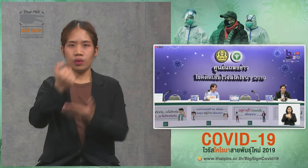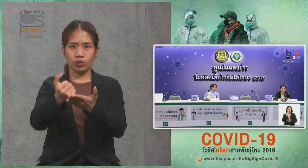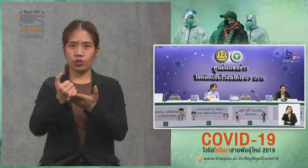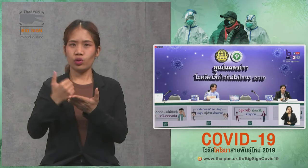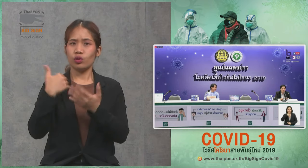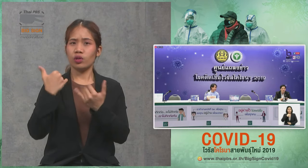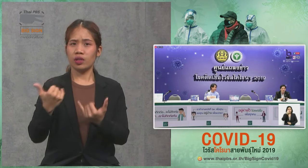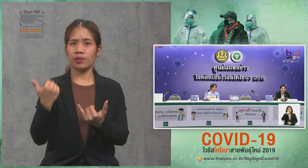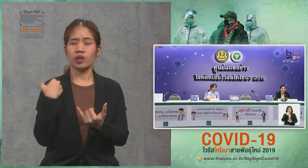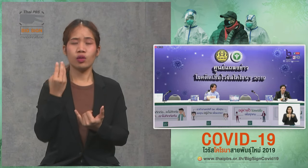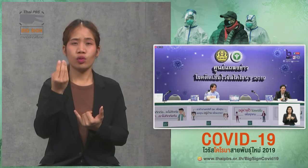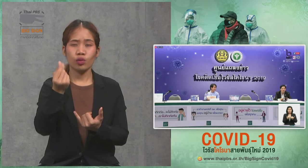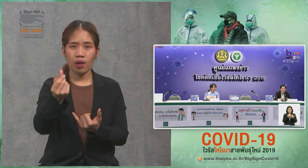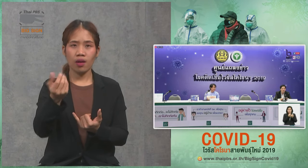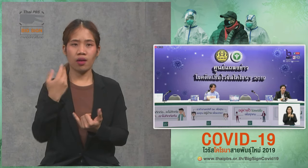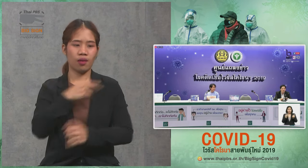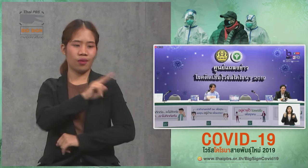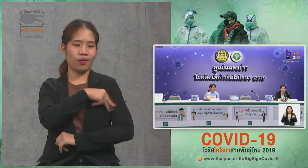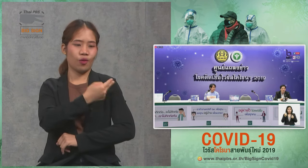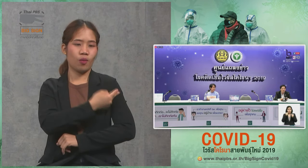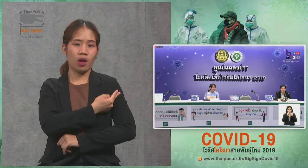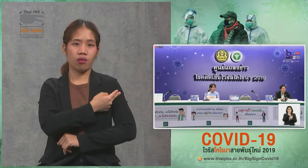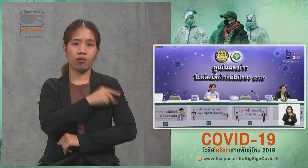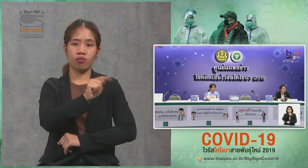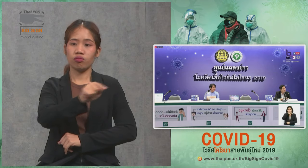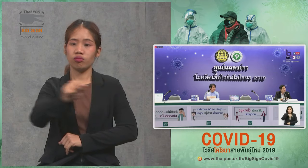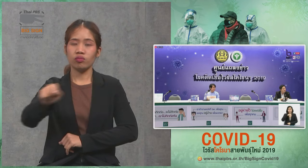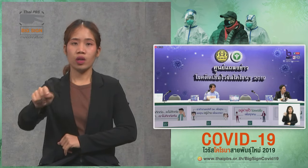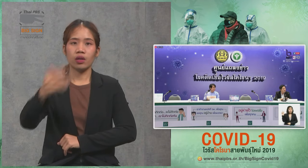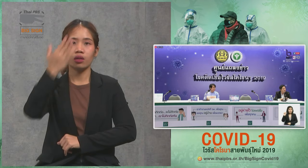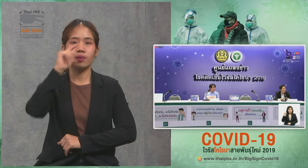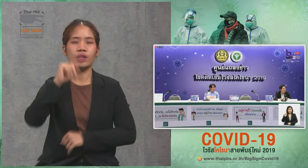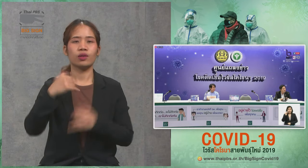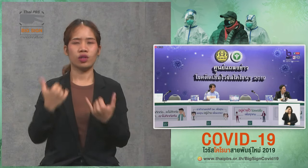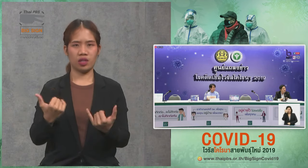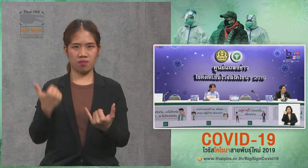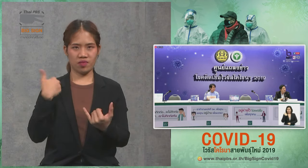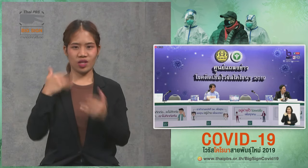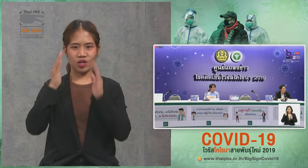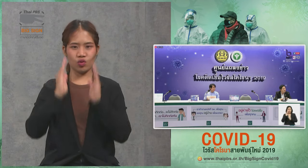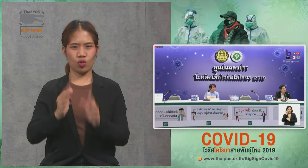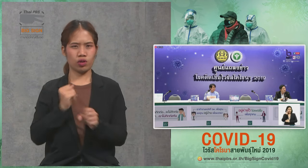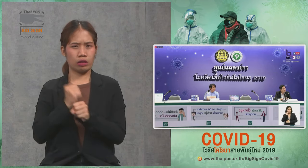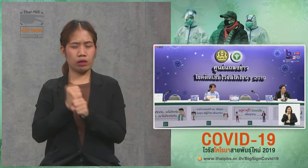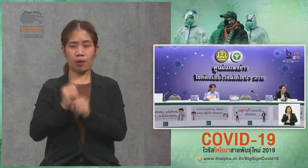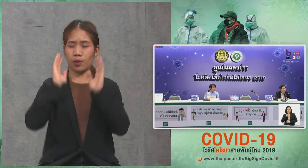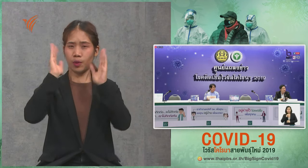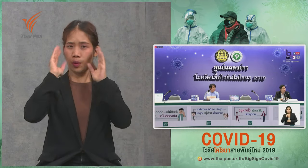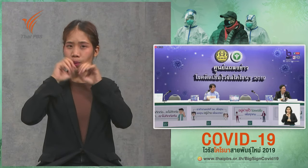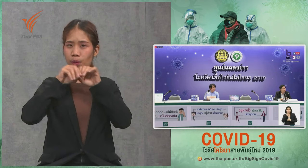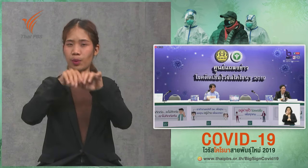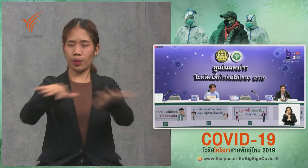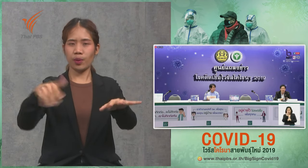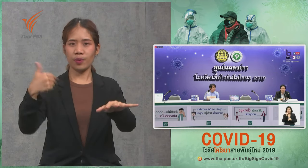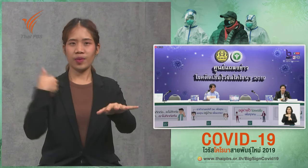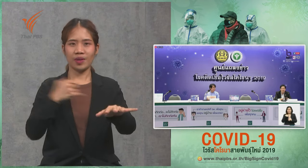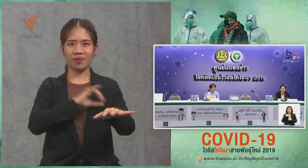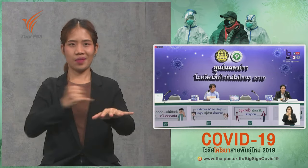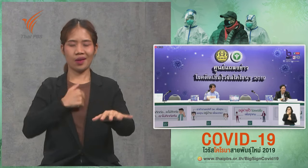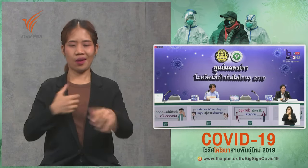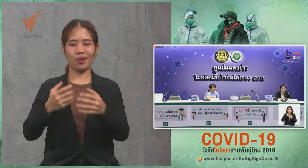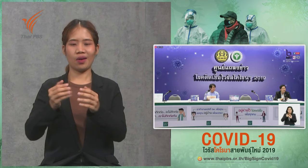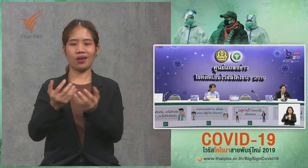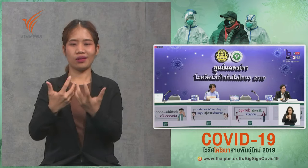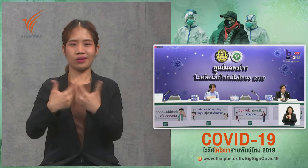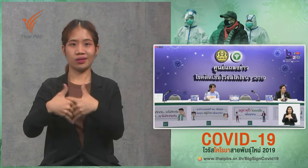วก็อยู่ที่โรงพยาบาลไหนบ้างเพราะว่าตอนนี้มันมีกรณีคนที่เขาสร้างกระแสข่าวขึ้นมาว่ามีการเก็บเครื่องช่วยหายใจ